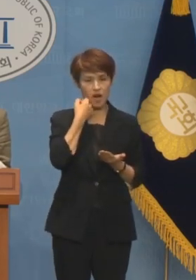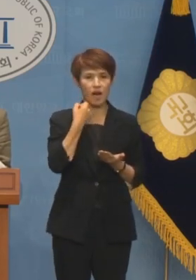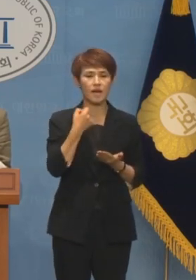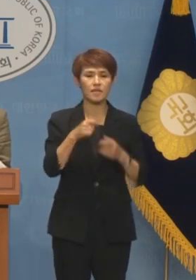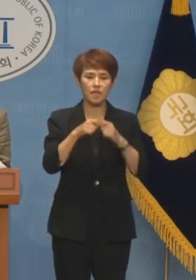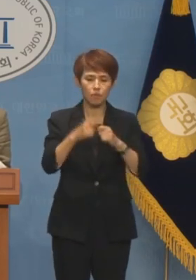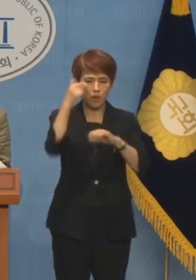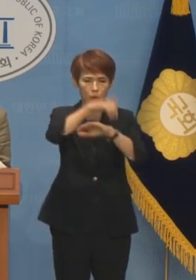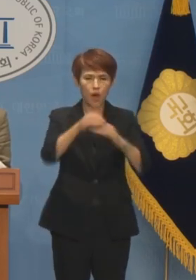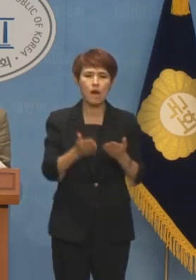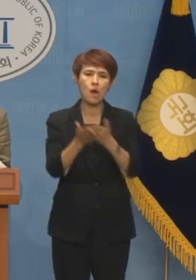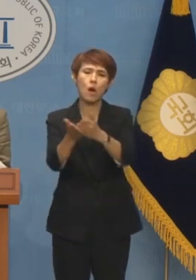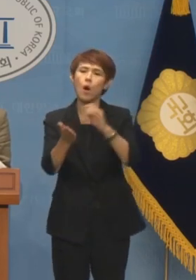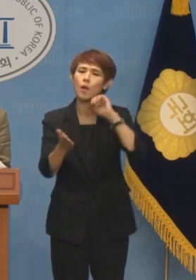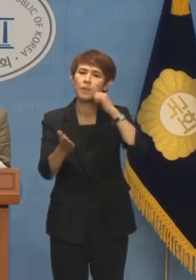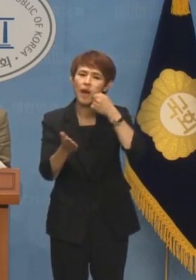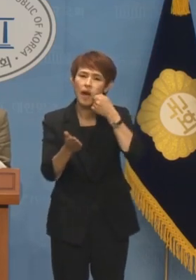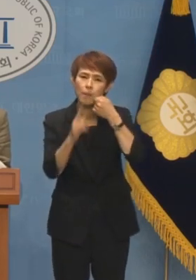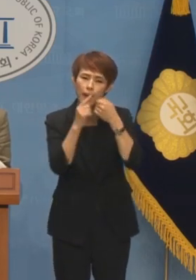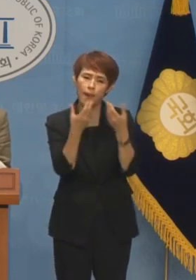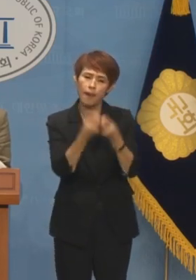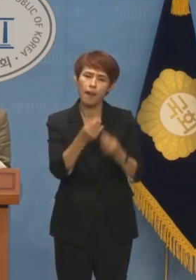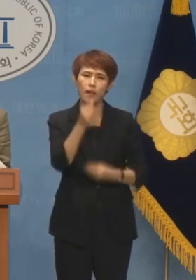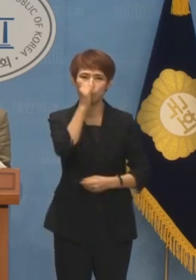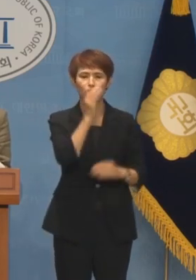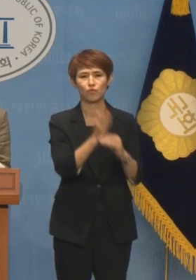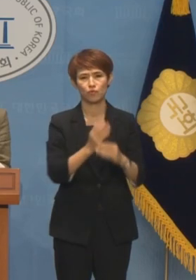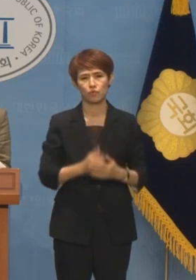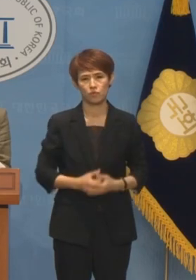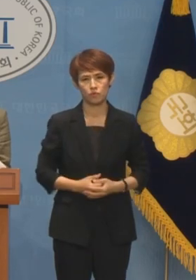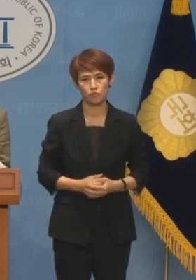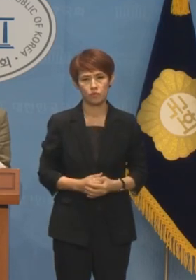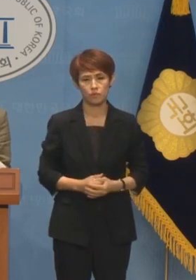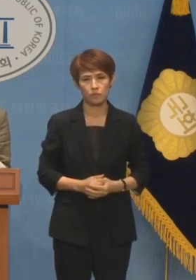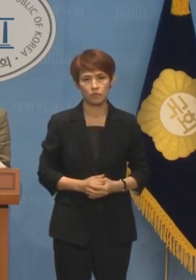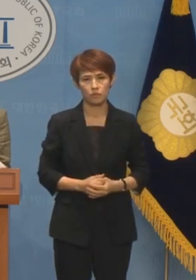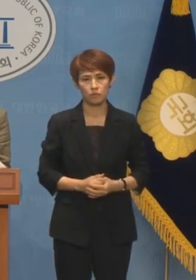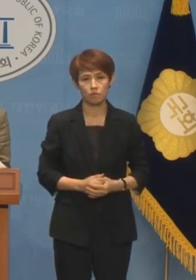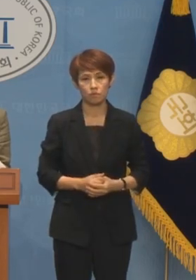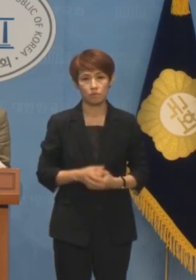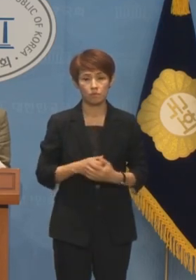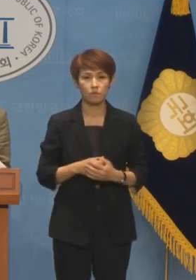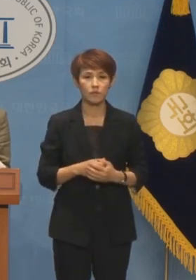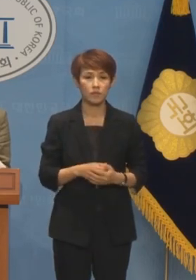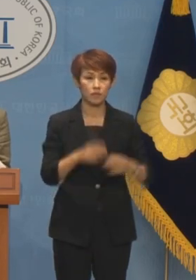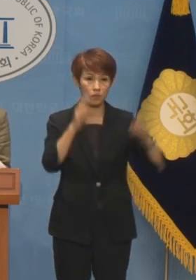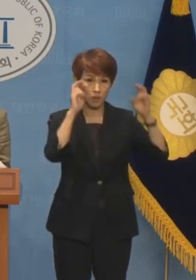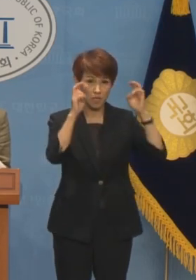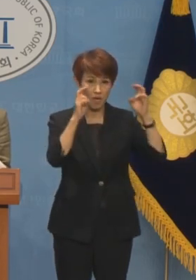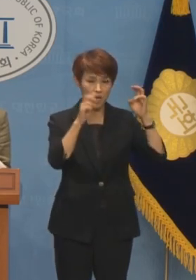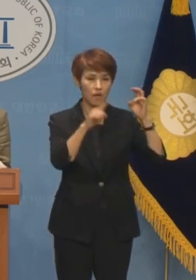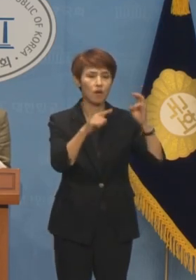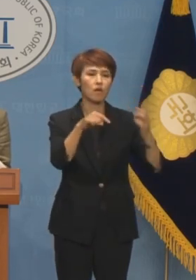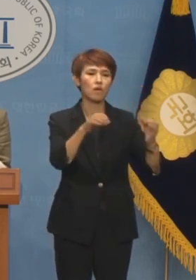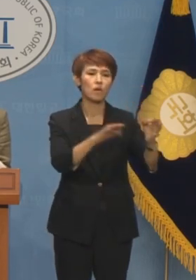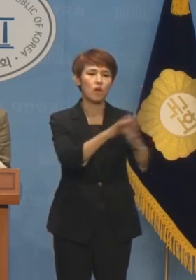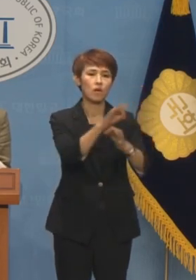끌며 사실조사 요구에도 무대응하고 있습니다. 저를 찾아왔던 해당 기업의 준법